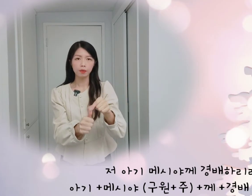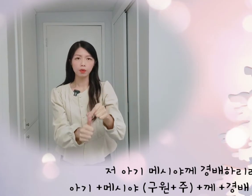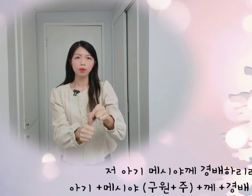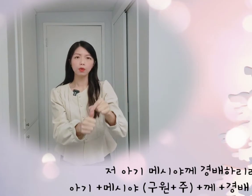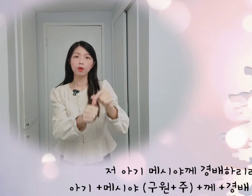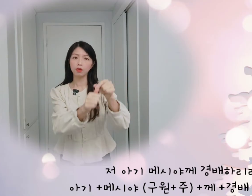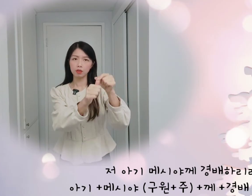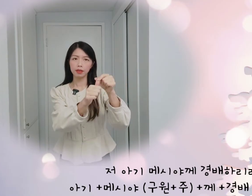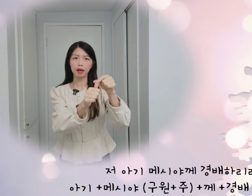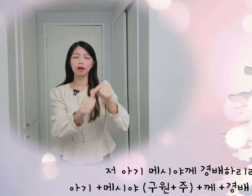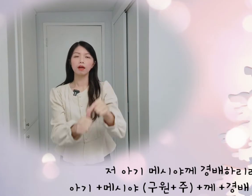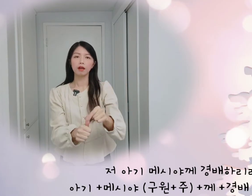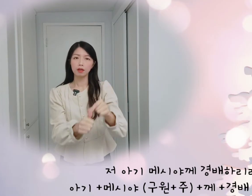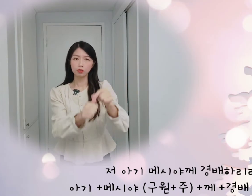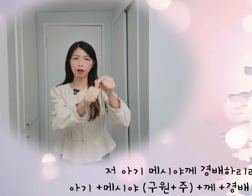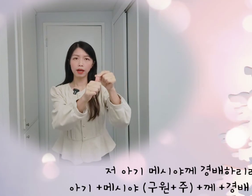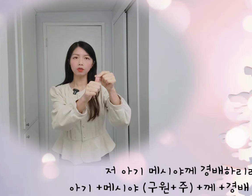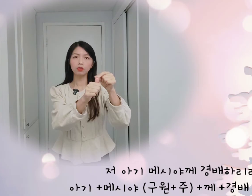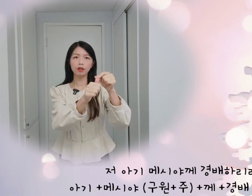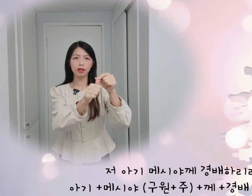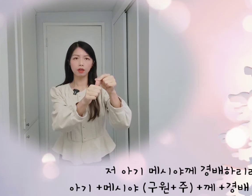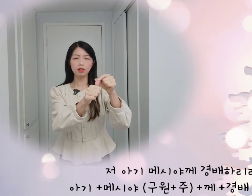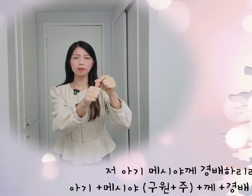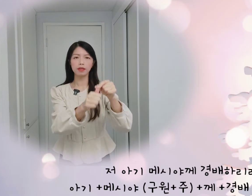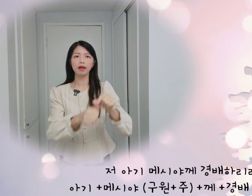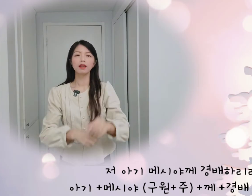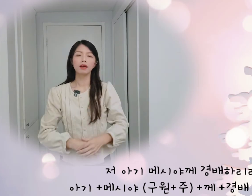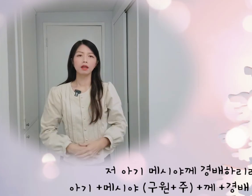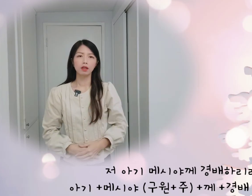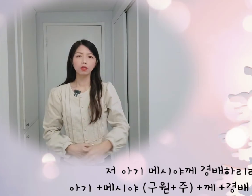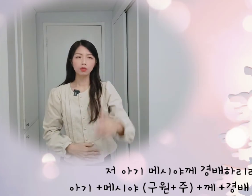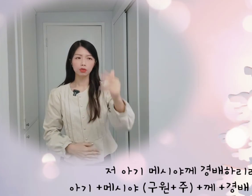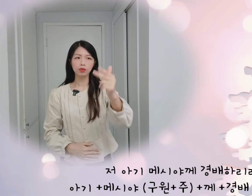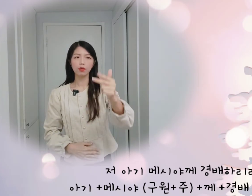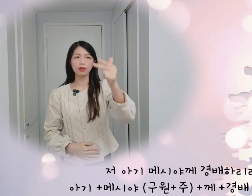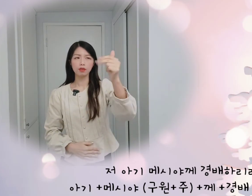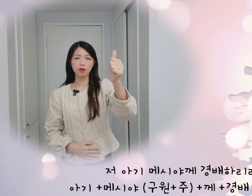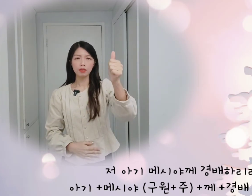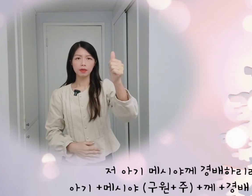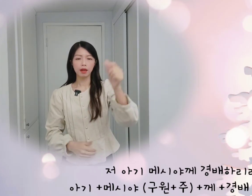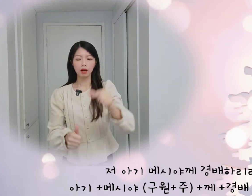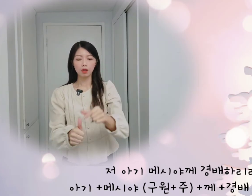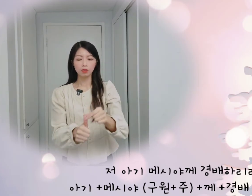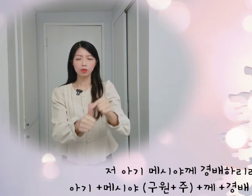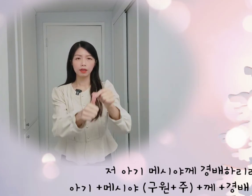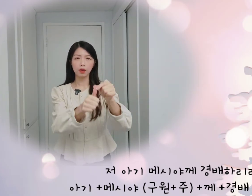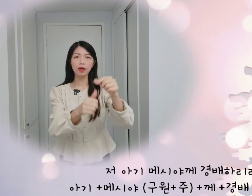엄지를 잡고 올려주시면 돼요. 구하다, 구원하다 이런 뜻입니다. 그리고 주라고 한 뜻의 수어를 하시면